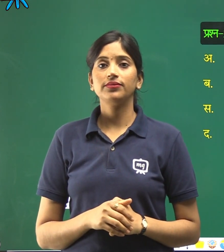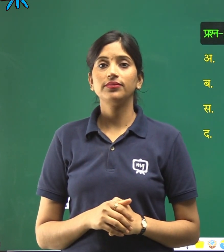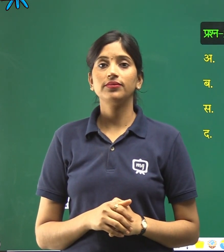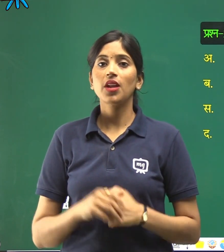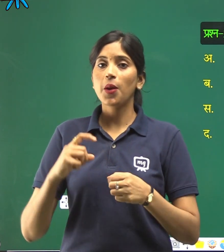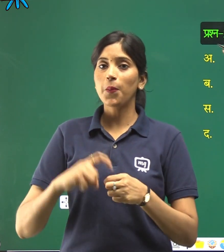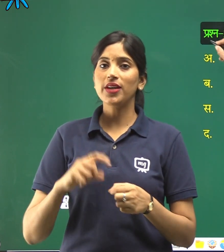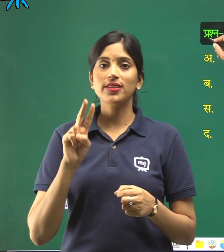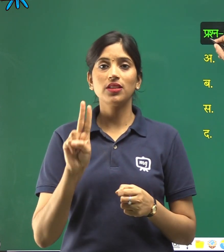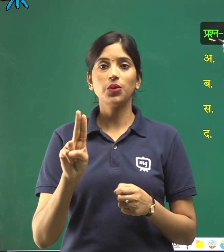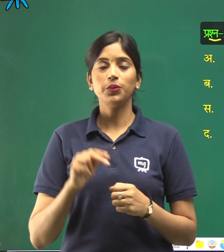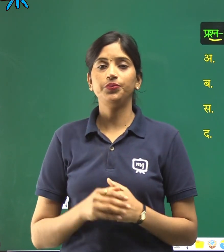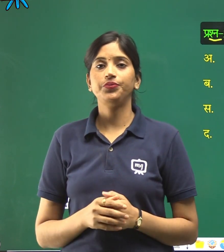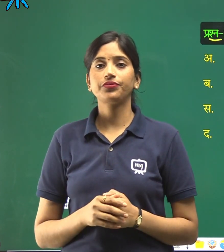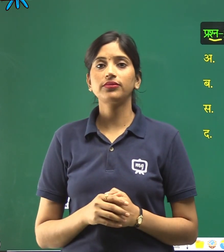प्रश्न 2,